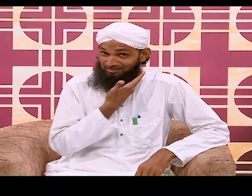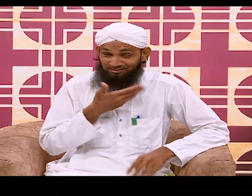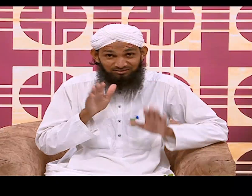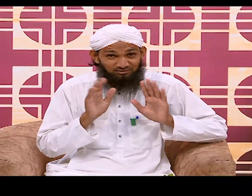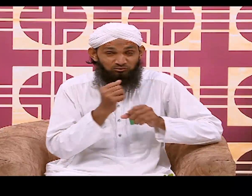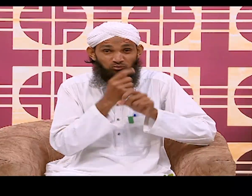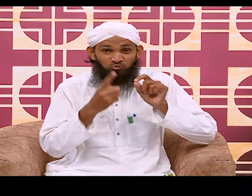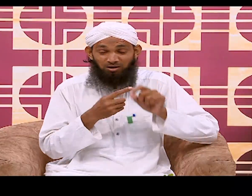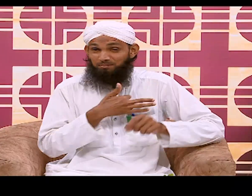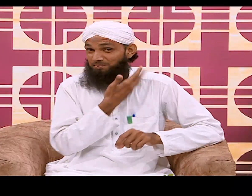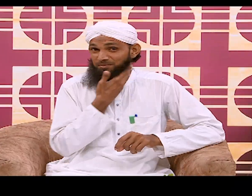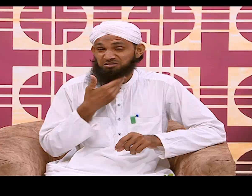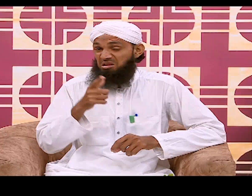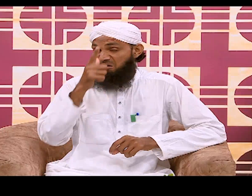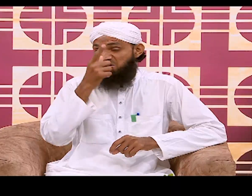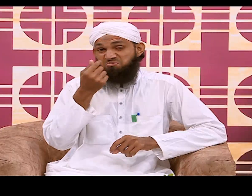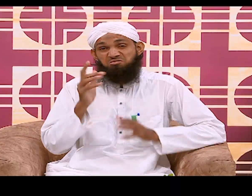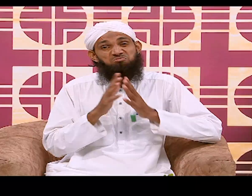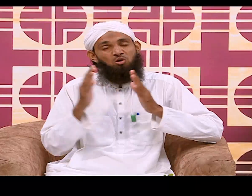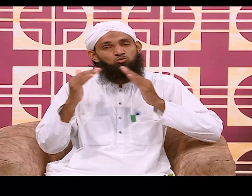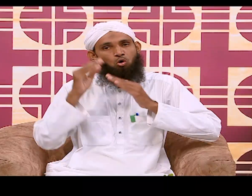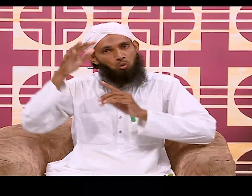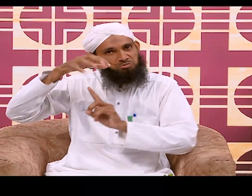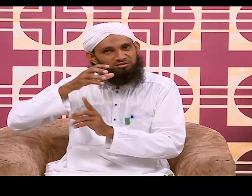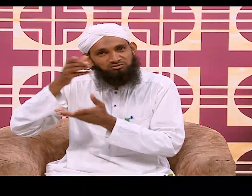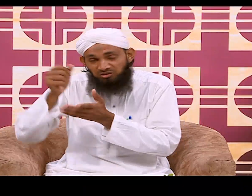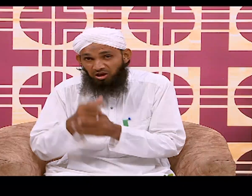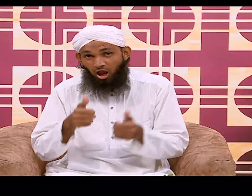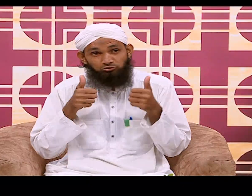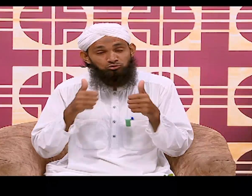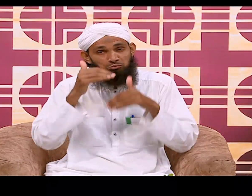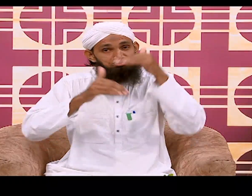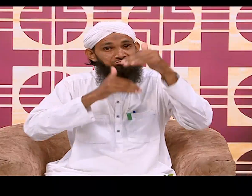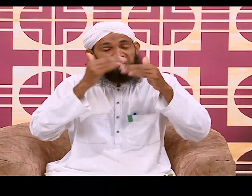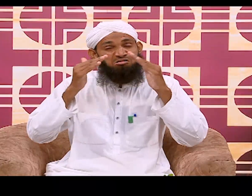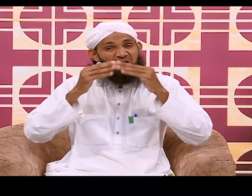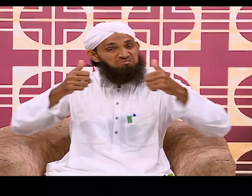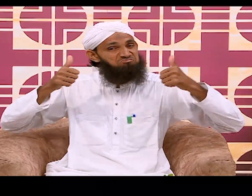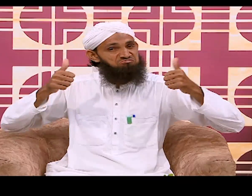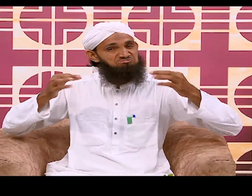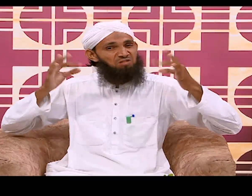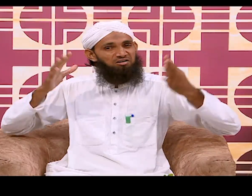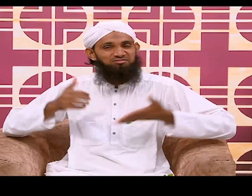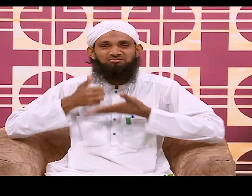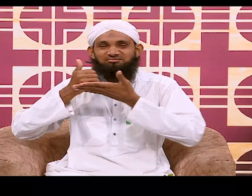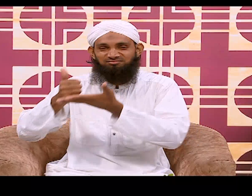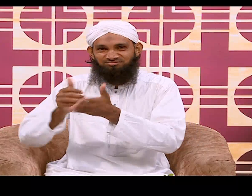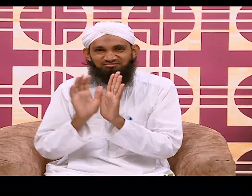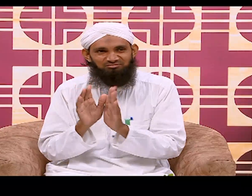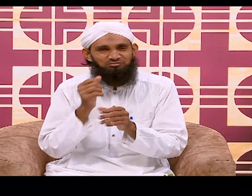کسی امیر زادے کے ہاں قیام فرماتے، آپ کے لیے اعلیٰ سے اعلیٰ رہائش کا انتظام کر دیا جاتا، مگر آپ